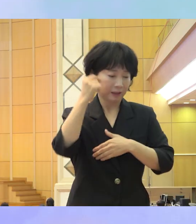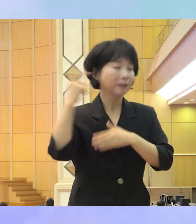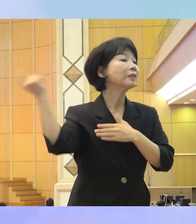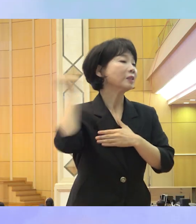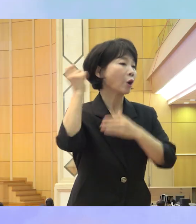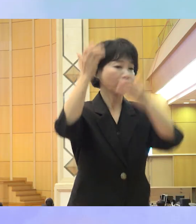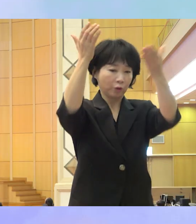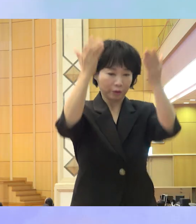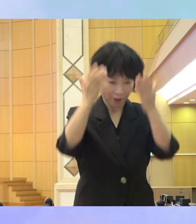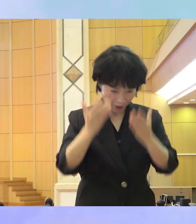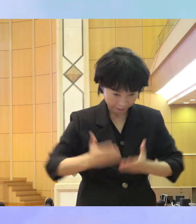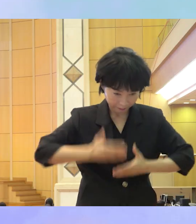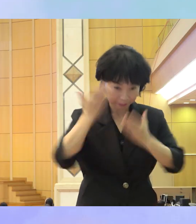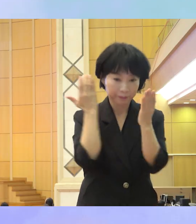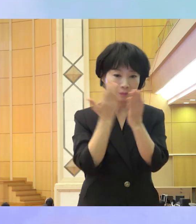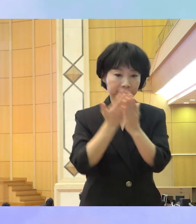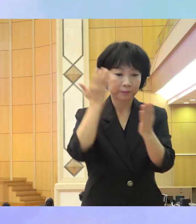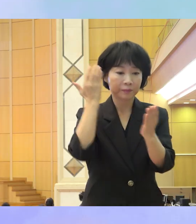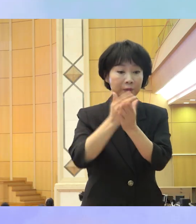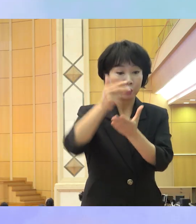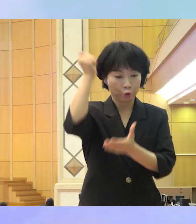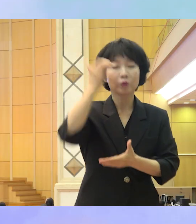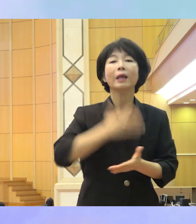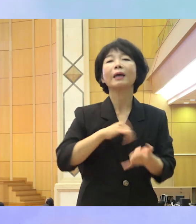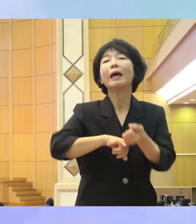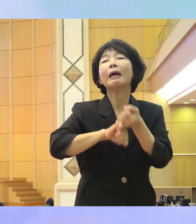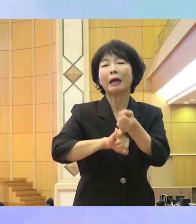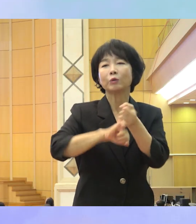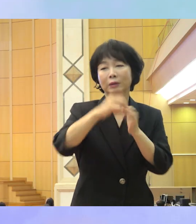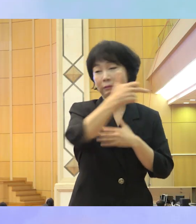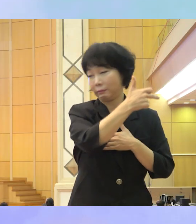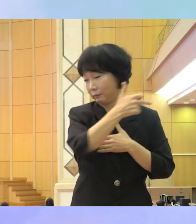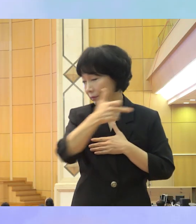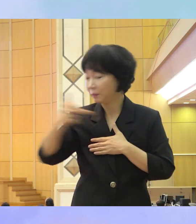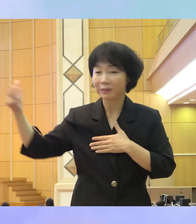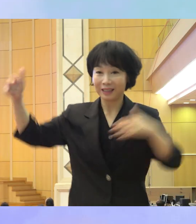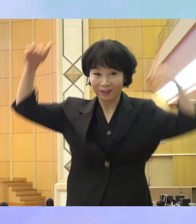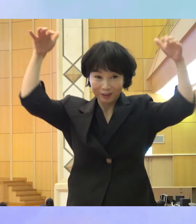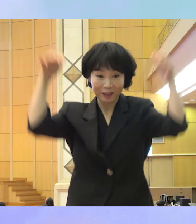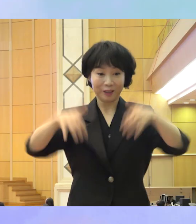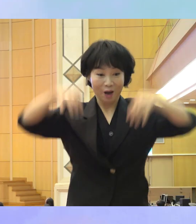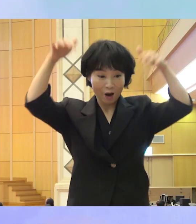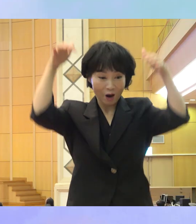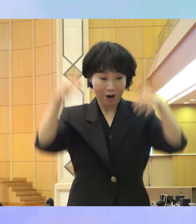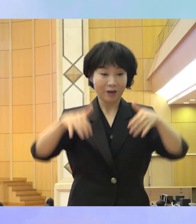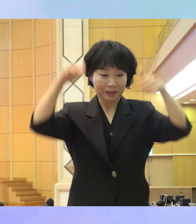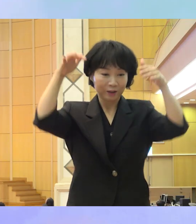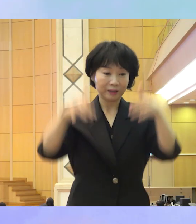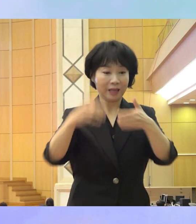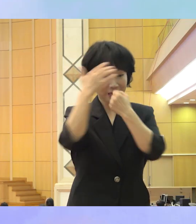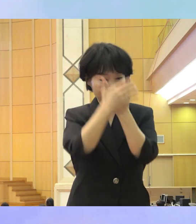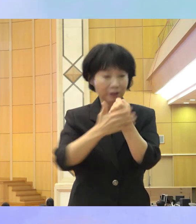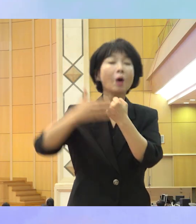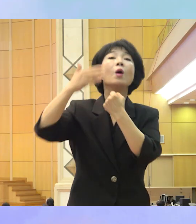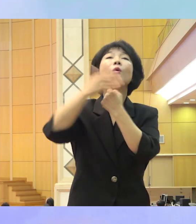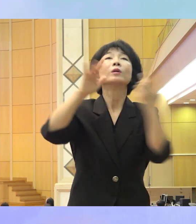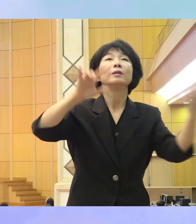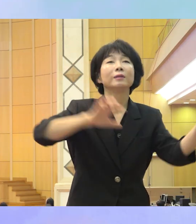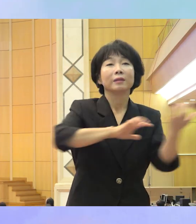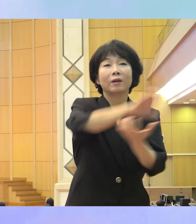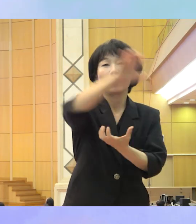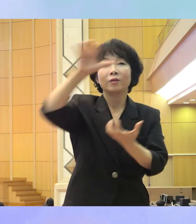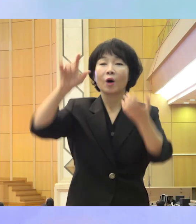어서 들어주소서. 주 내게 약속한 큰 비 내려주시며 은혜의